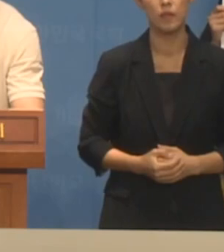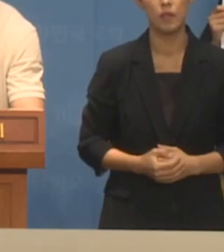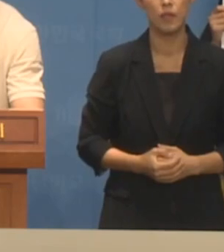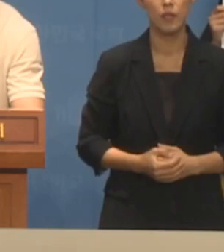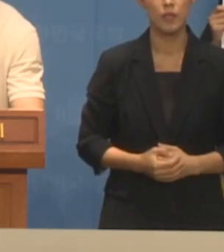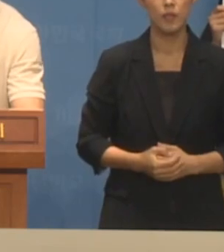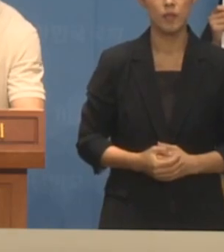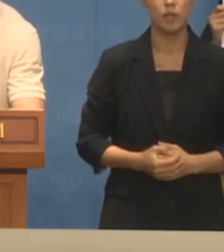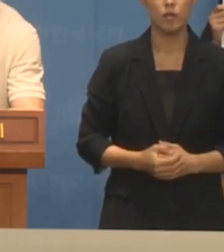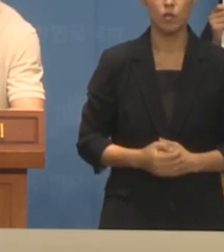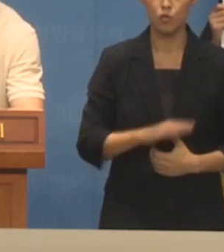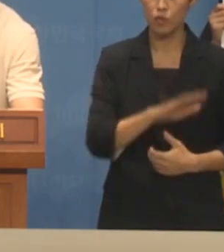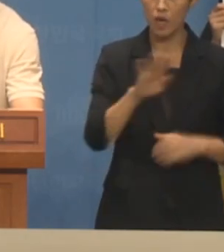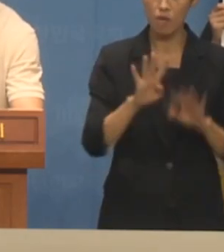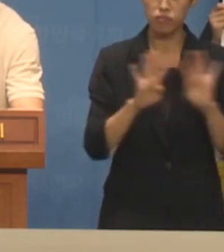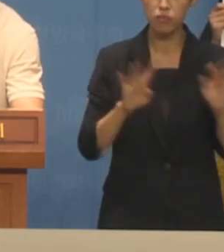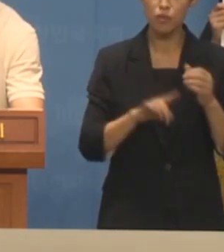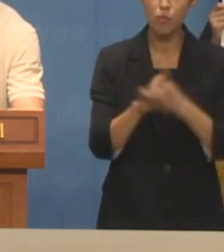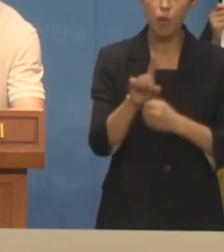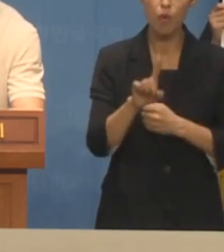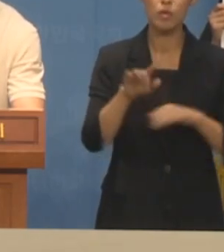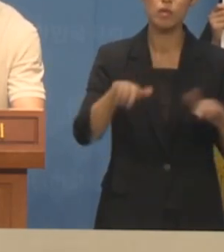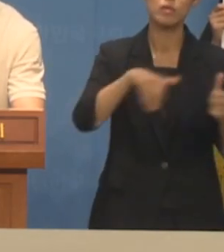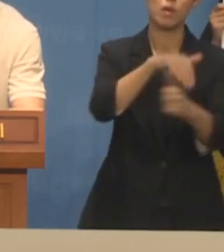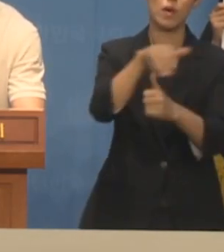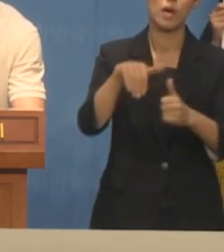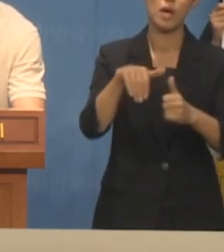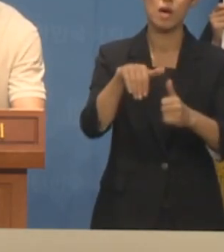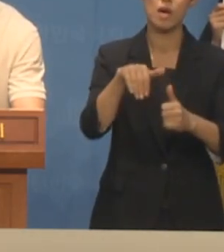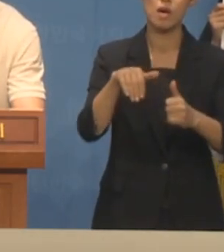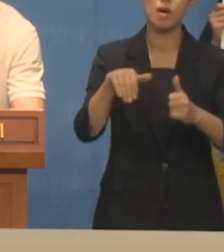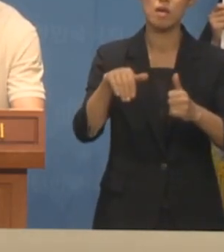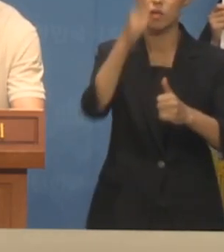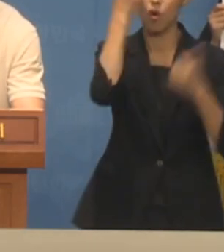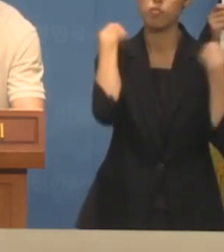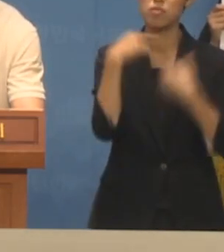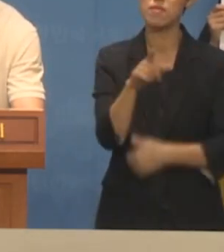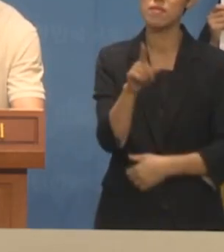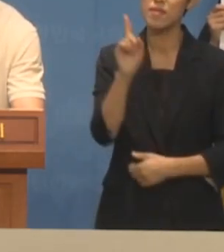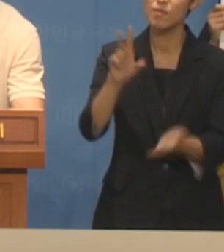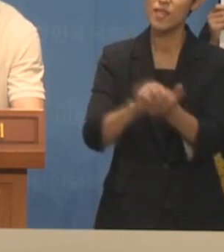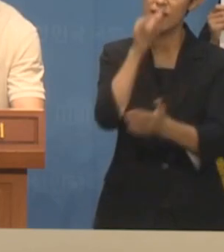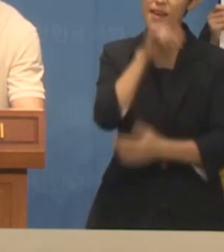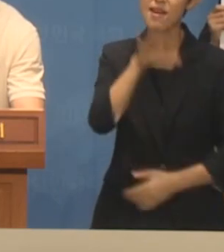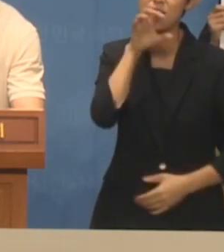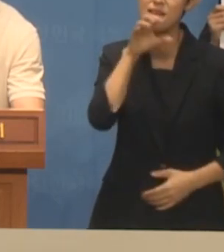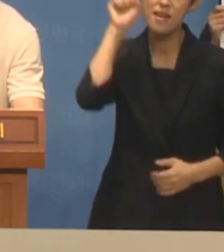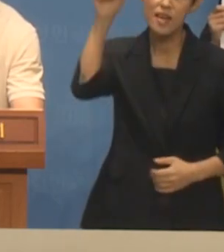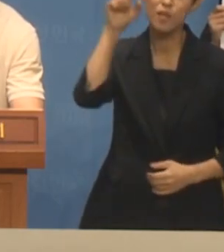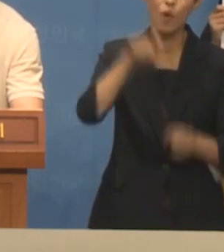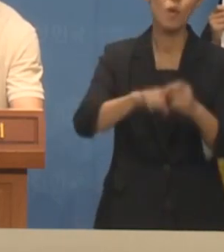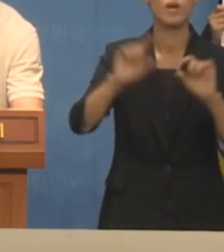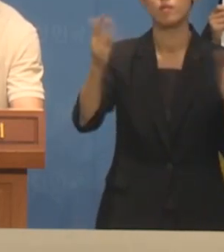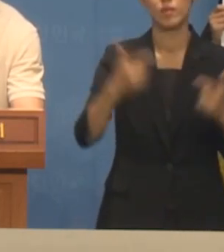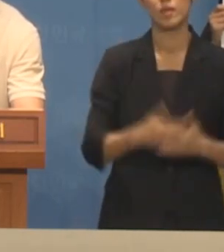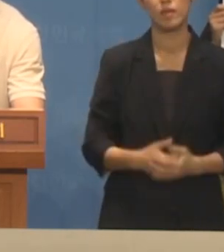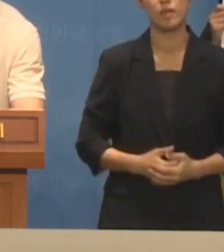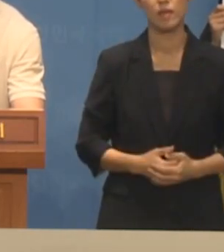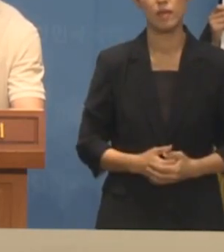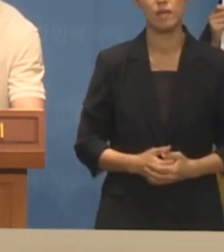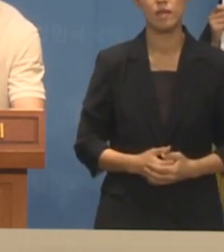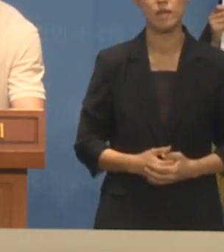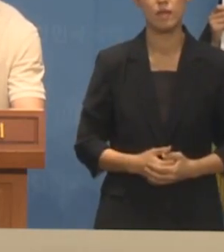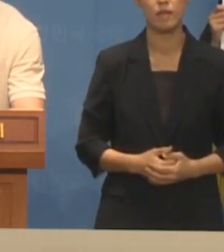저희가 이 자리에 나온 이유는 이러한 현실에 있어서 나라의 원망을 하러 온 것이 아닙니다. 다시 한번 저의